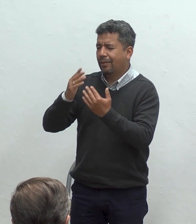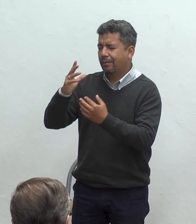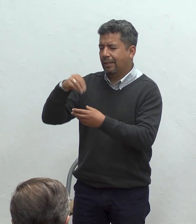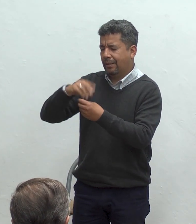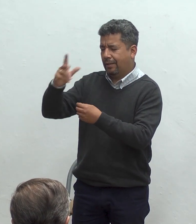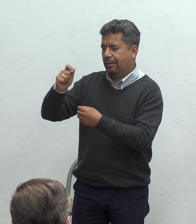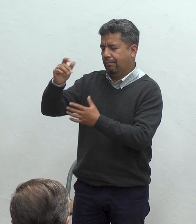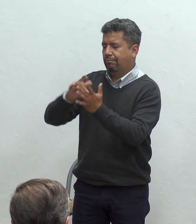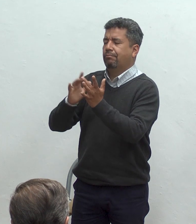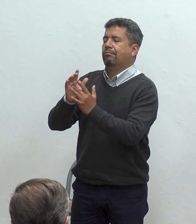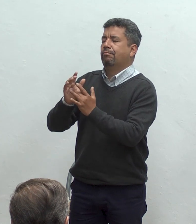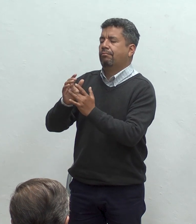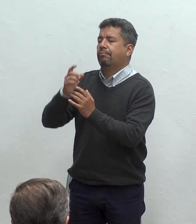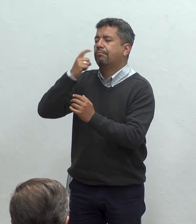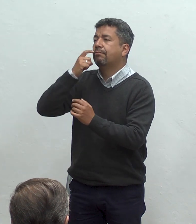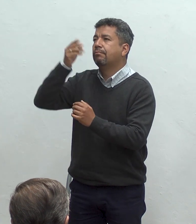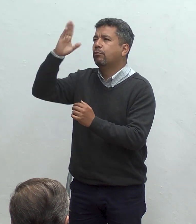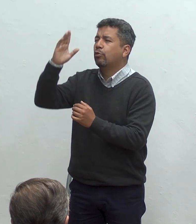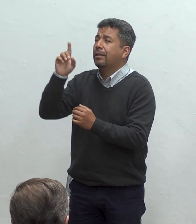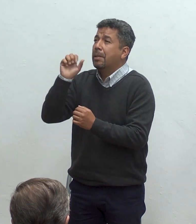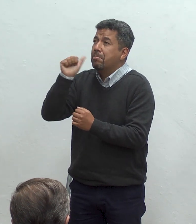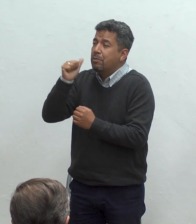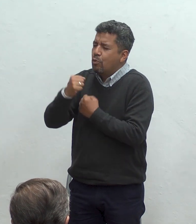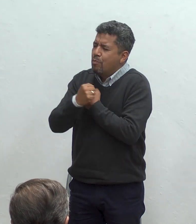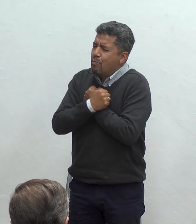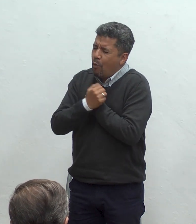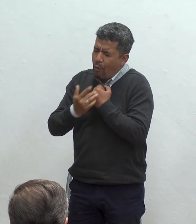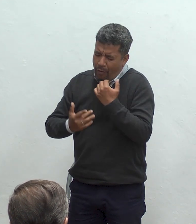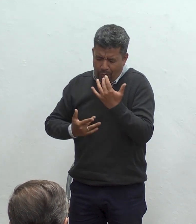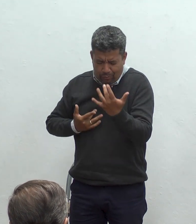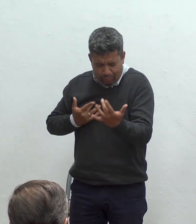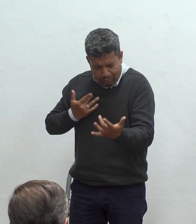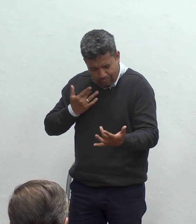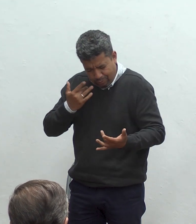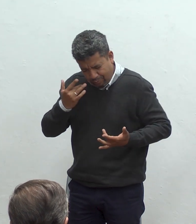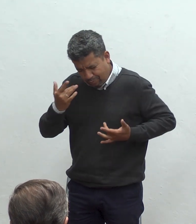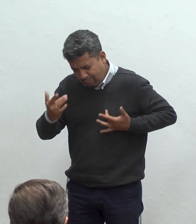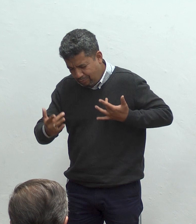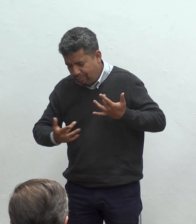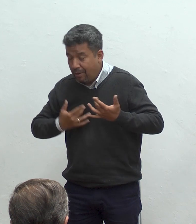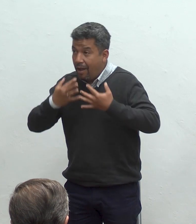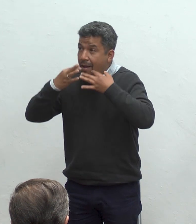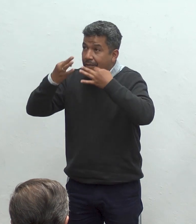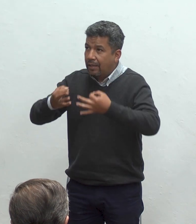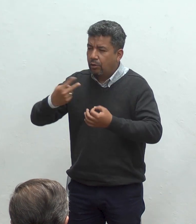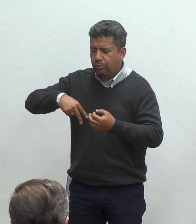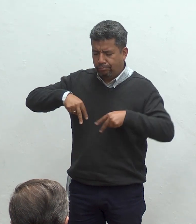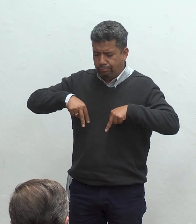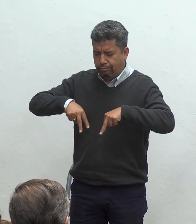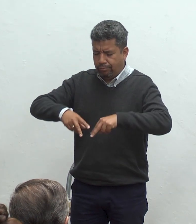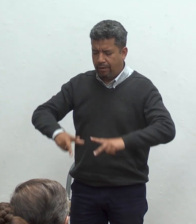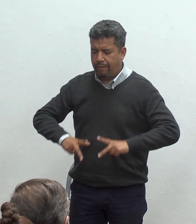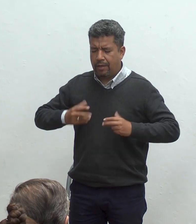Jesús. Padre, que con ese amor, con ese gozo, con esa verdad, nosotros andemos en vida nueva,